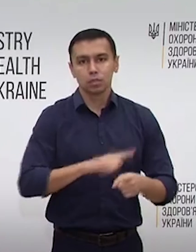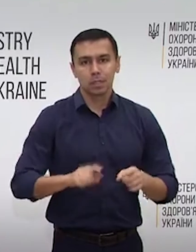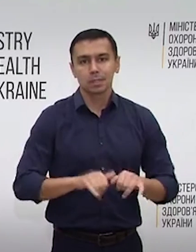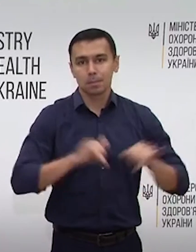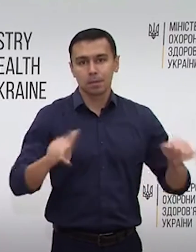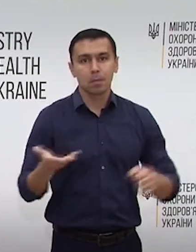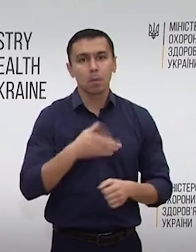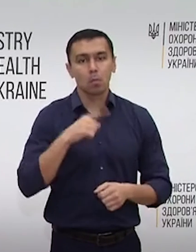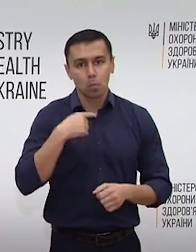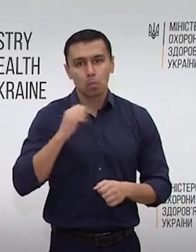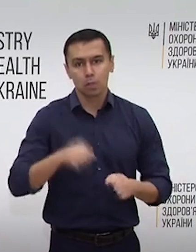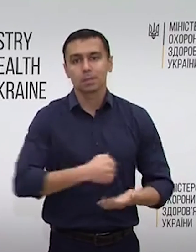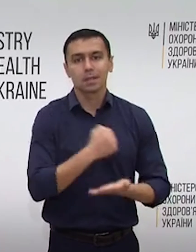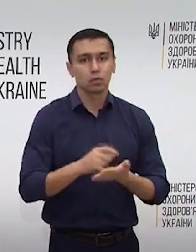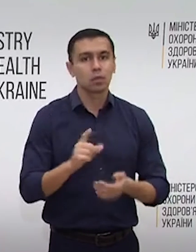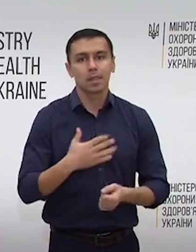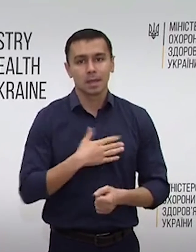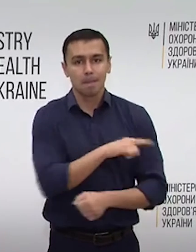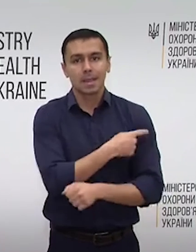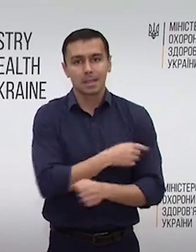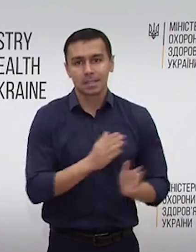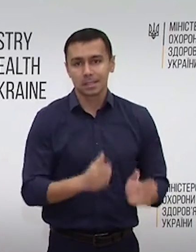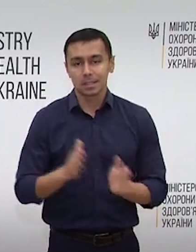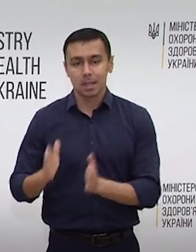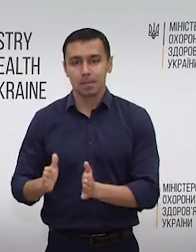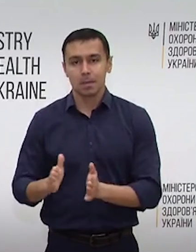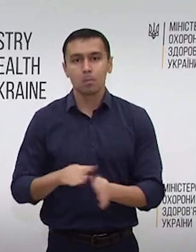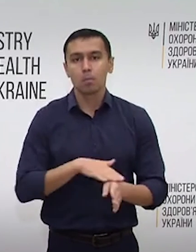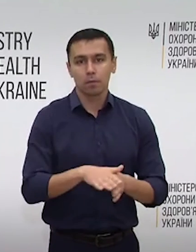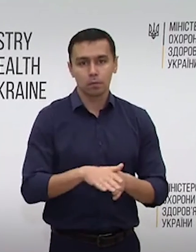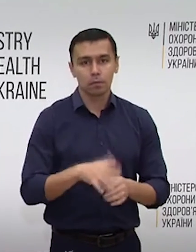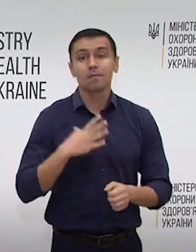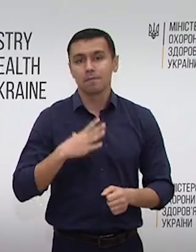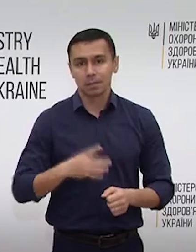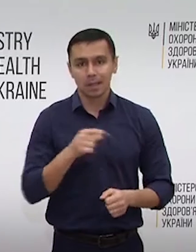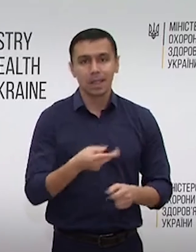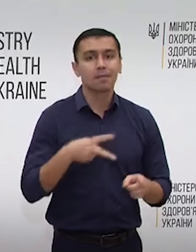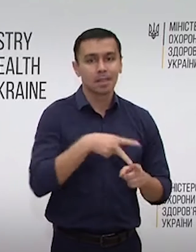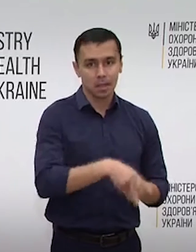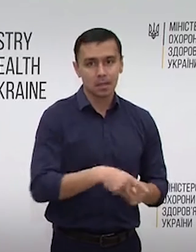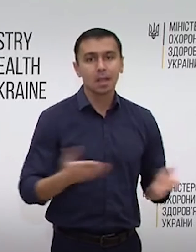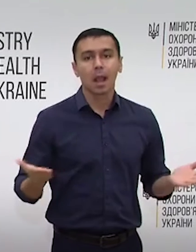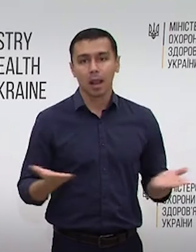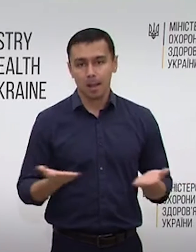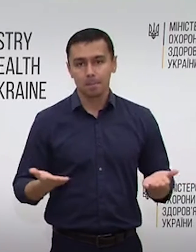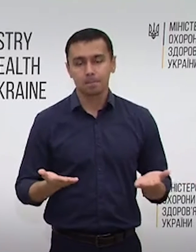Ми можемо стверджувати, що наша медична система повністю витримає те навантаження,